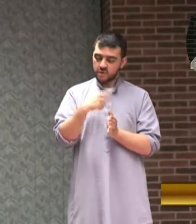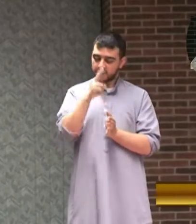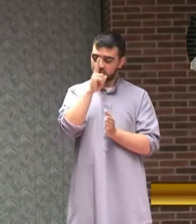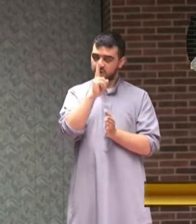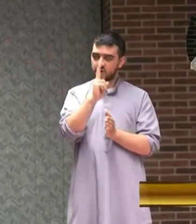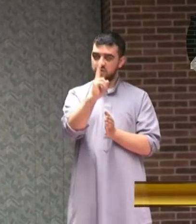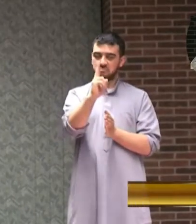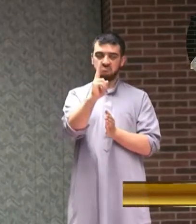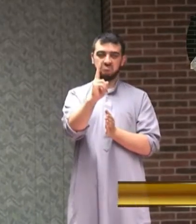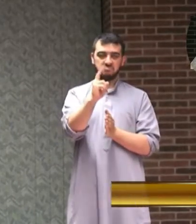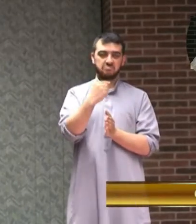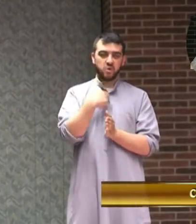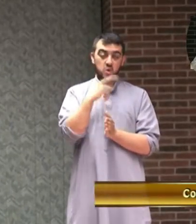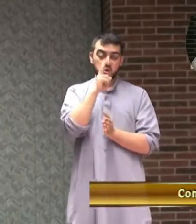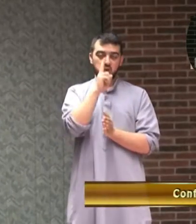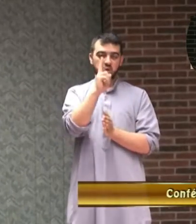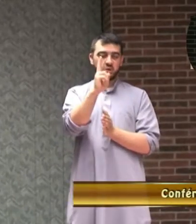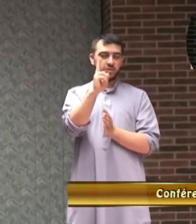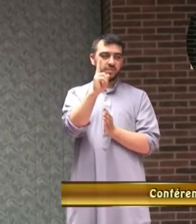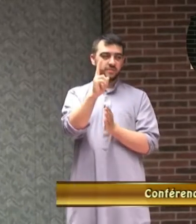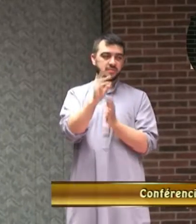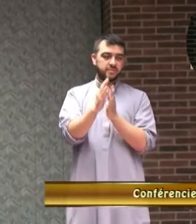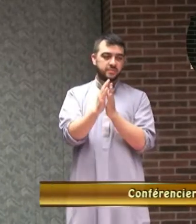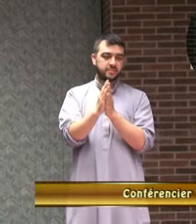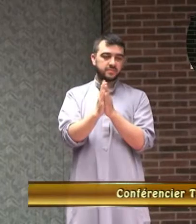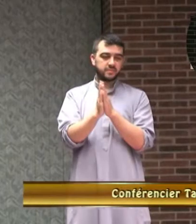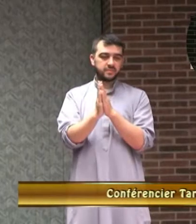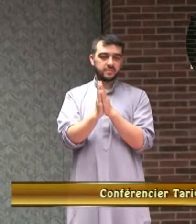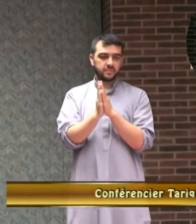Et j'avoue que c'est un honneur pour moi